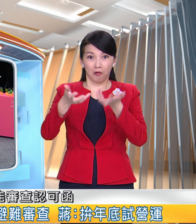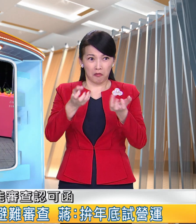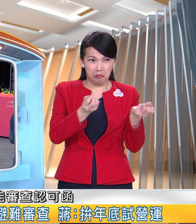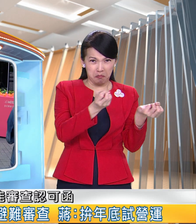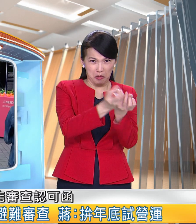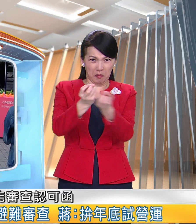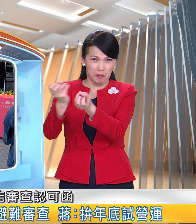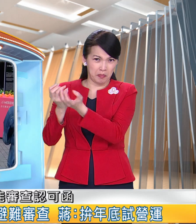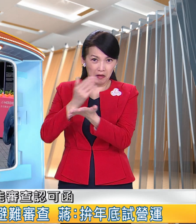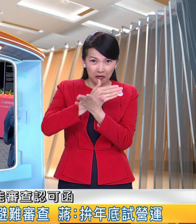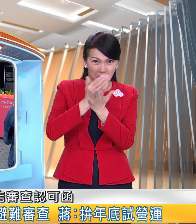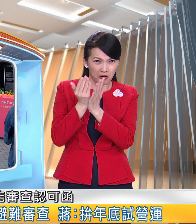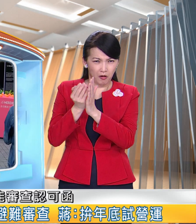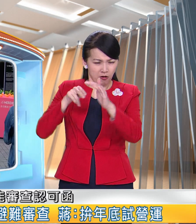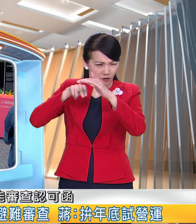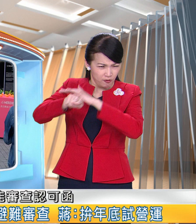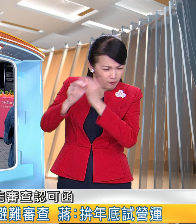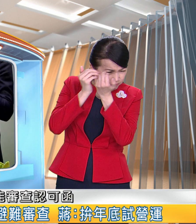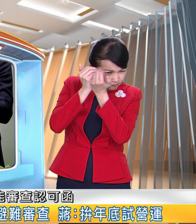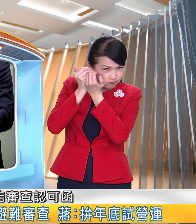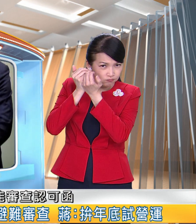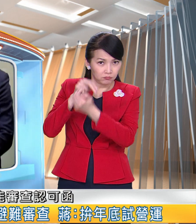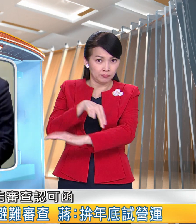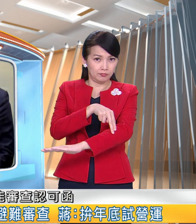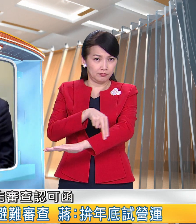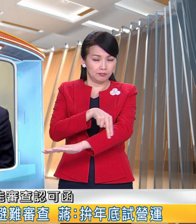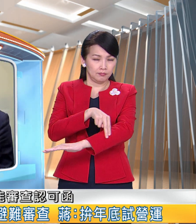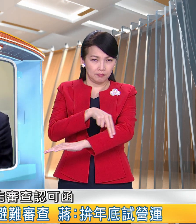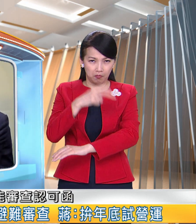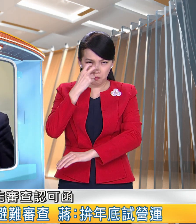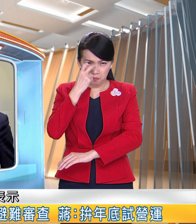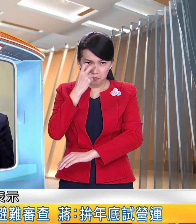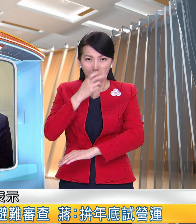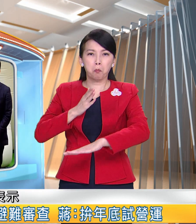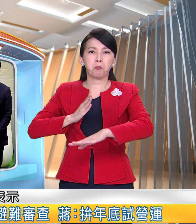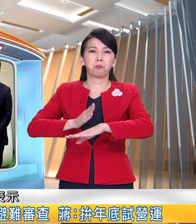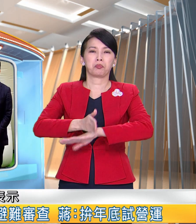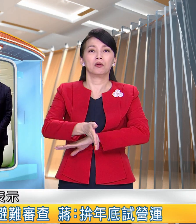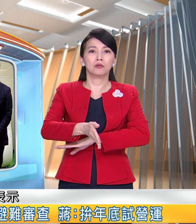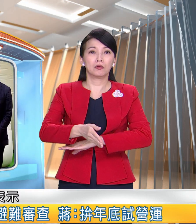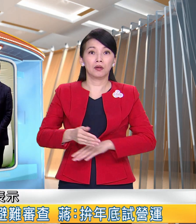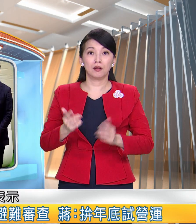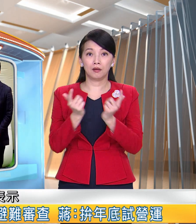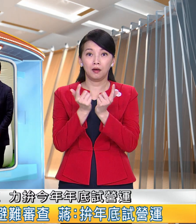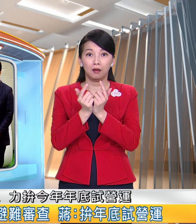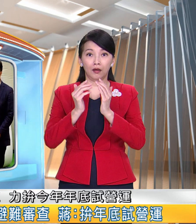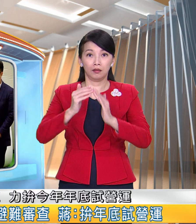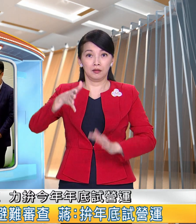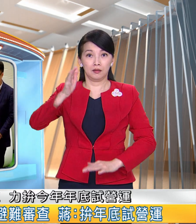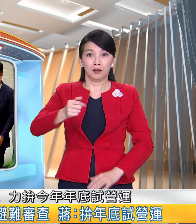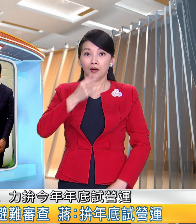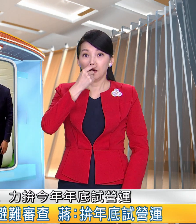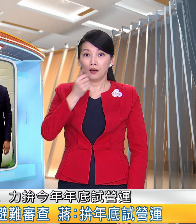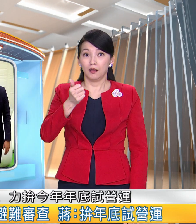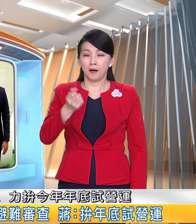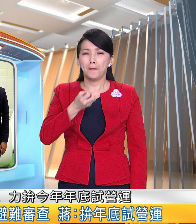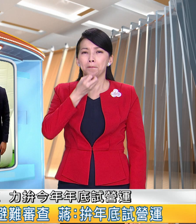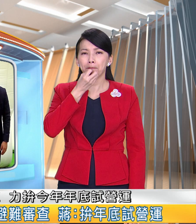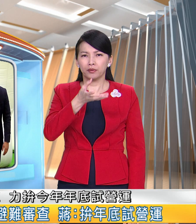能审查认可函。台北市长蒋万安表示，希望能在4月完